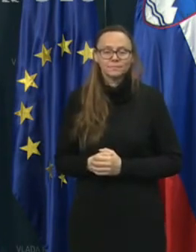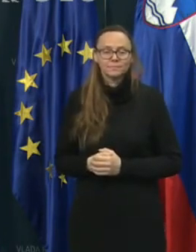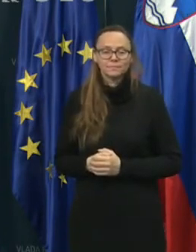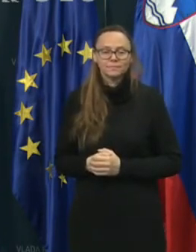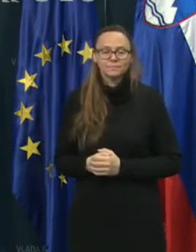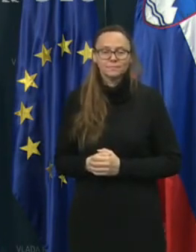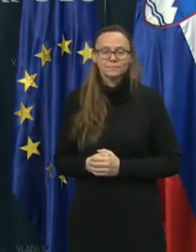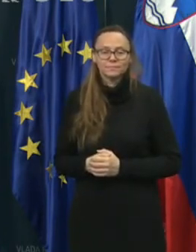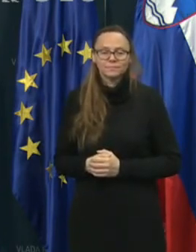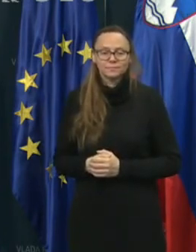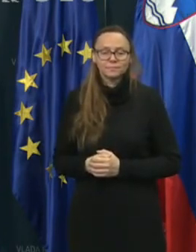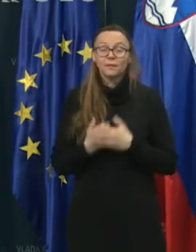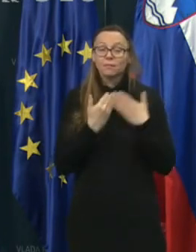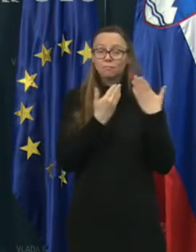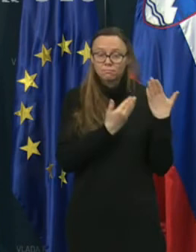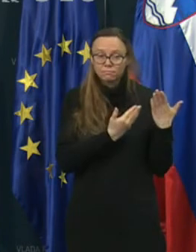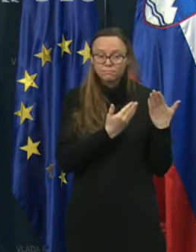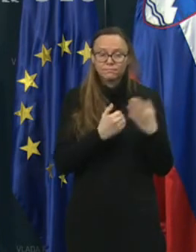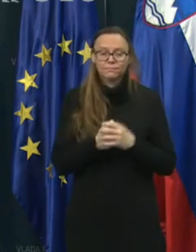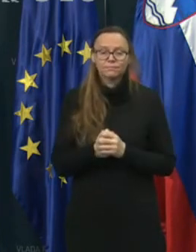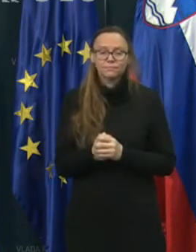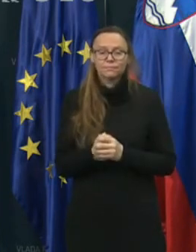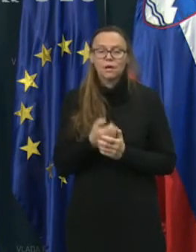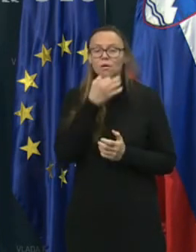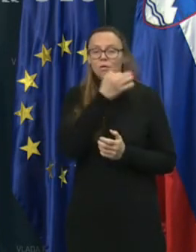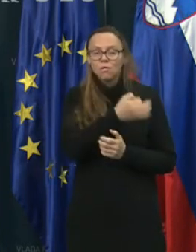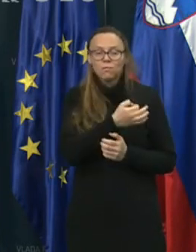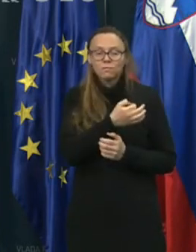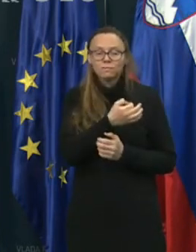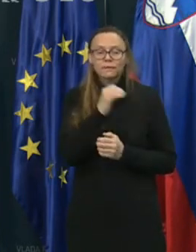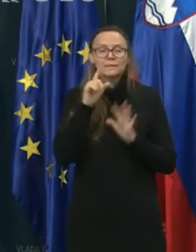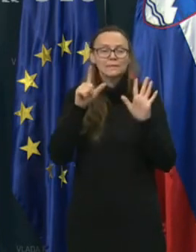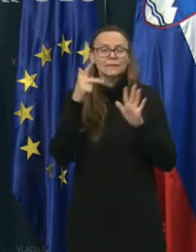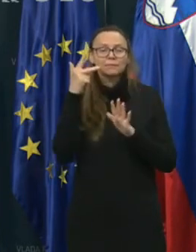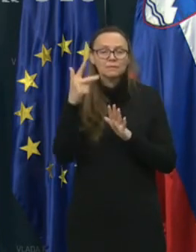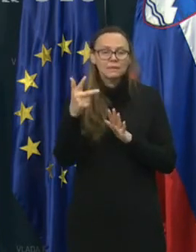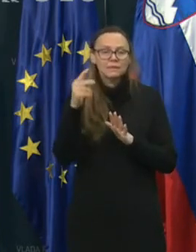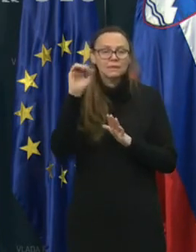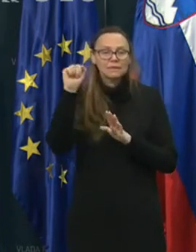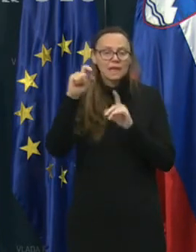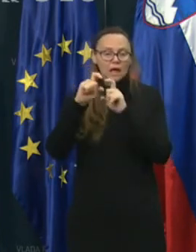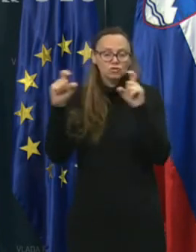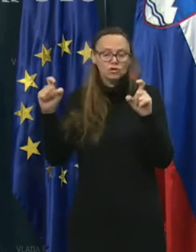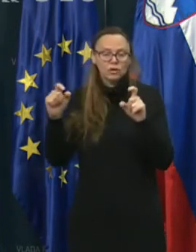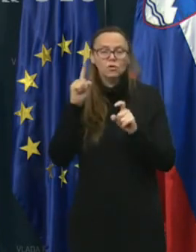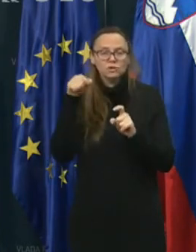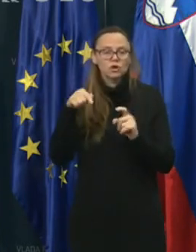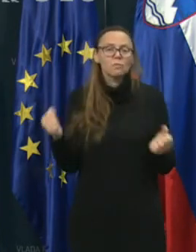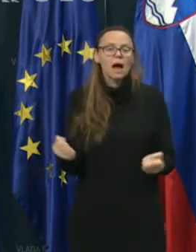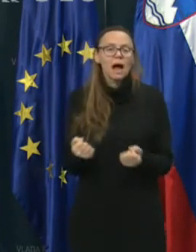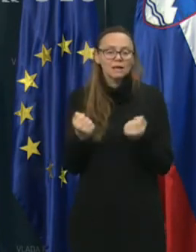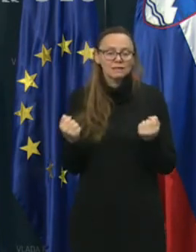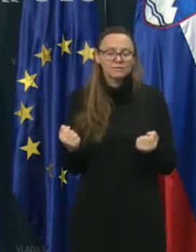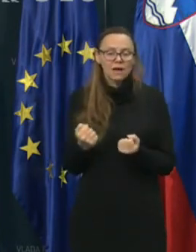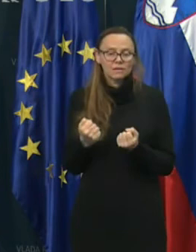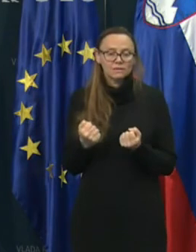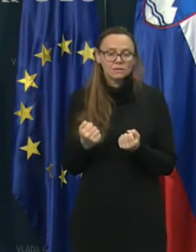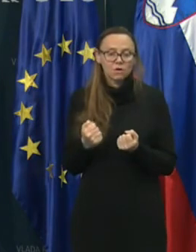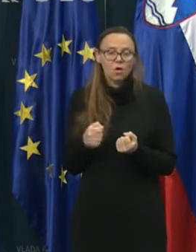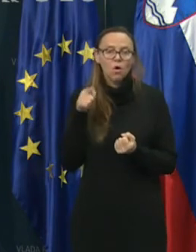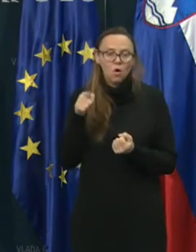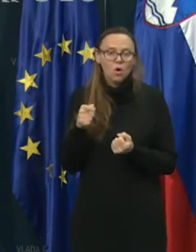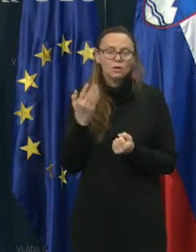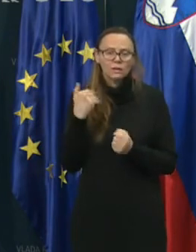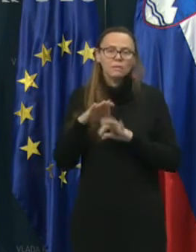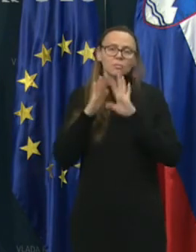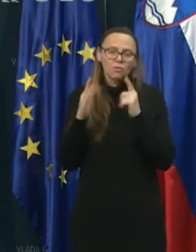Pozdravljeni. Jaz imam vprašanje na 37a člen oziroma to aktivacijo. O tem je bilo precej govora v zadnjem